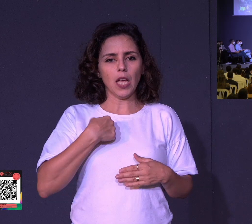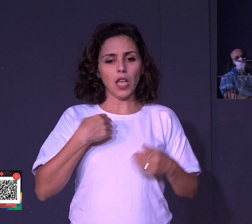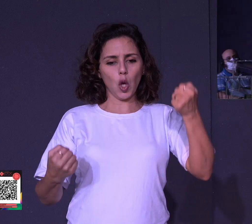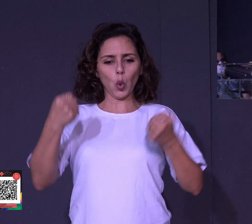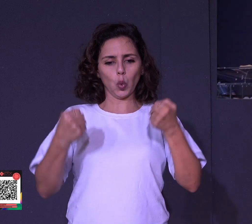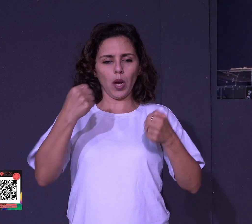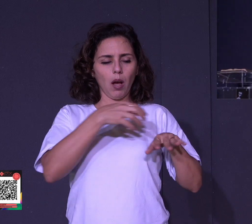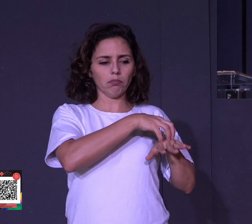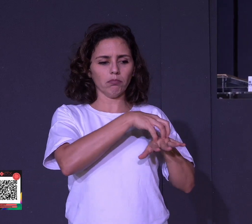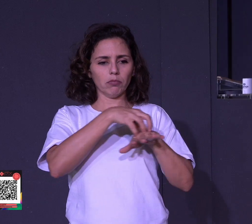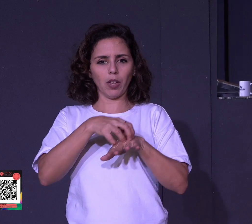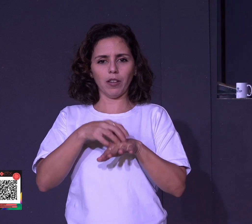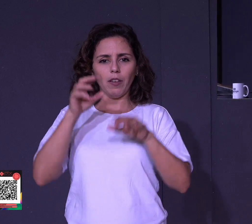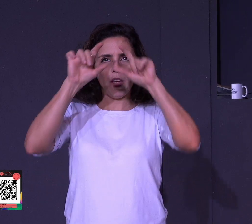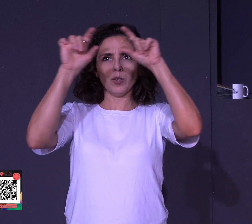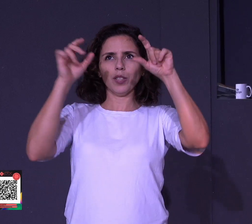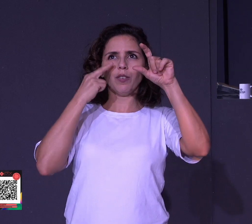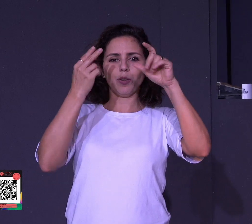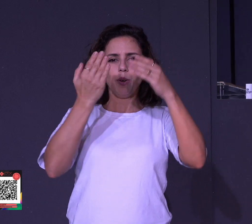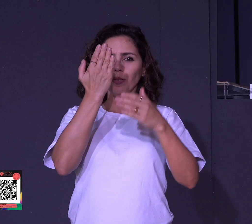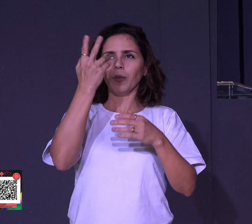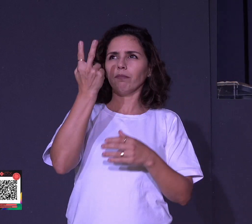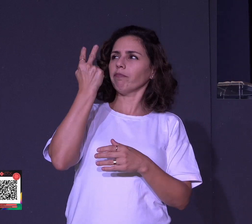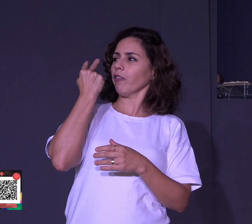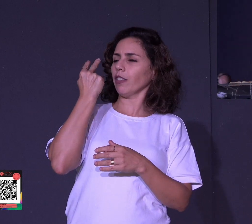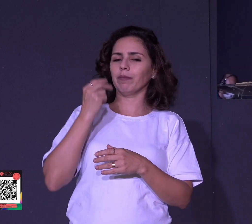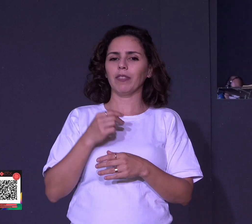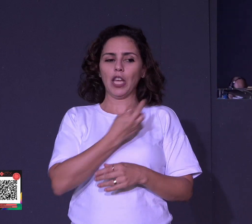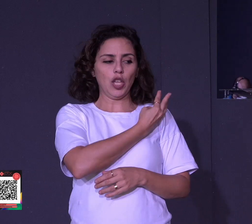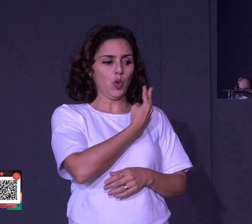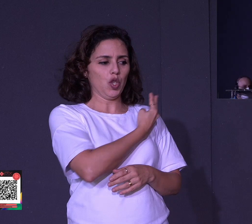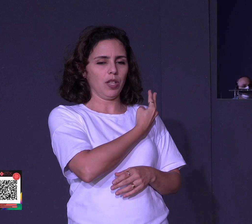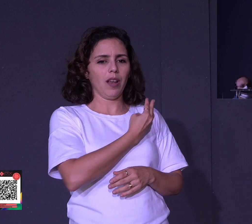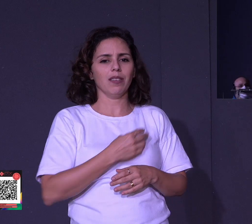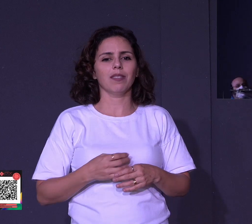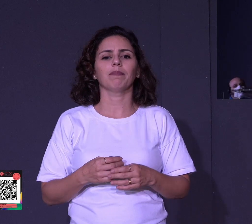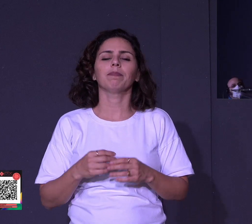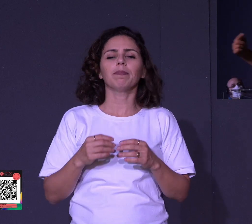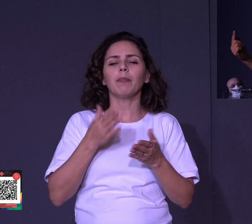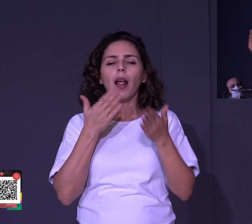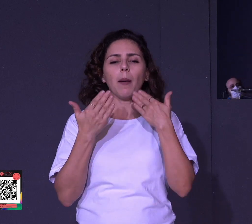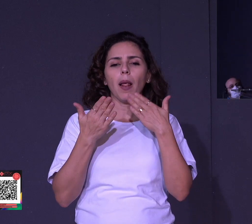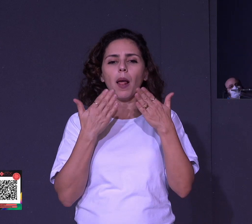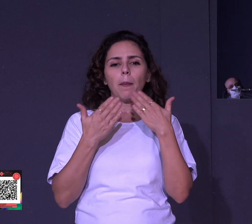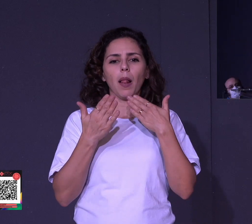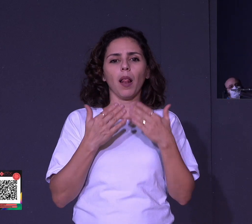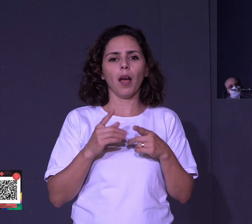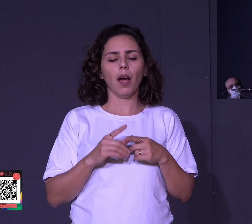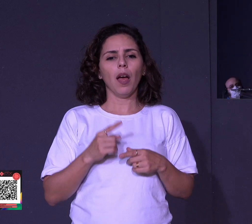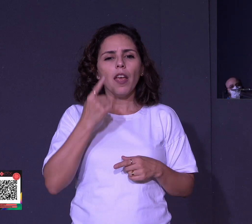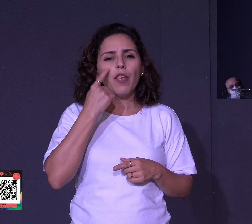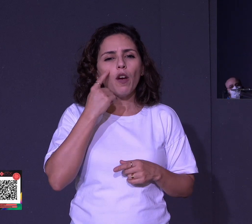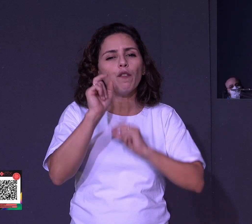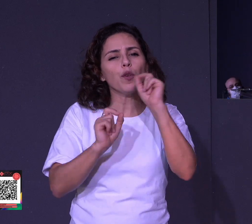olha, adolescente. O que é que acontece? Na escola, já estão adquirindo o respeito dos